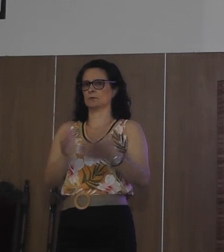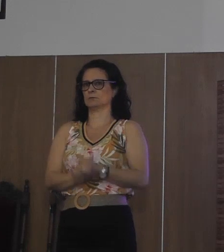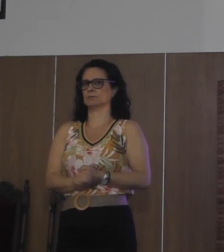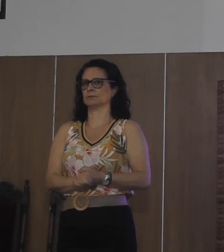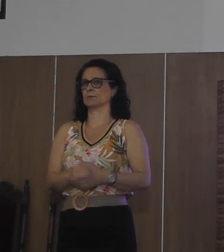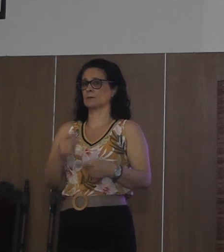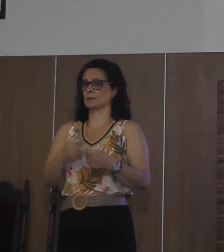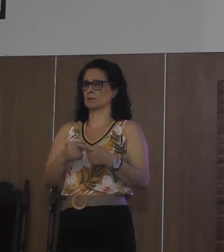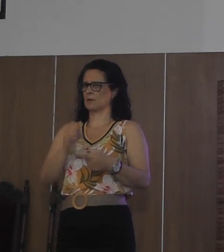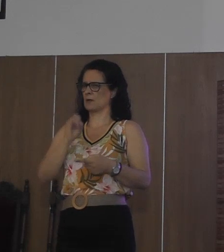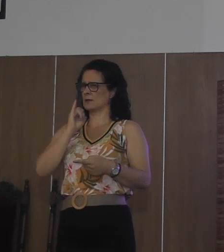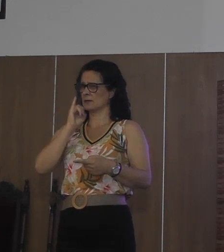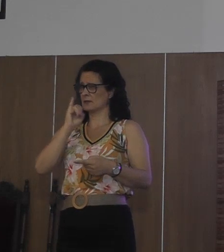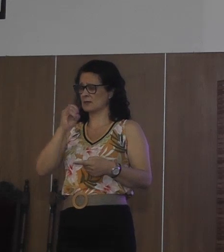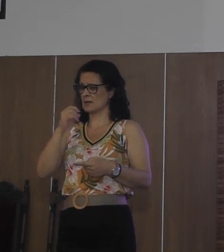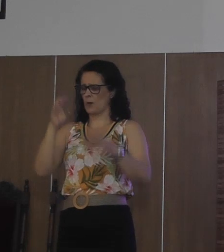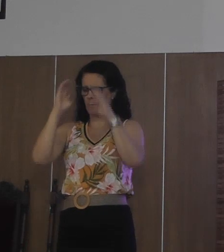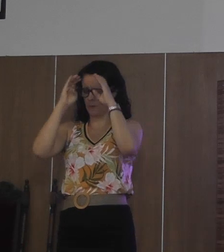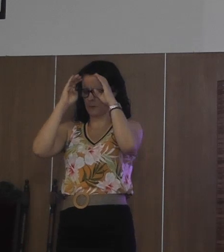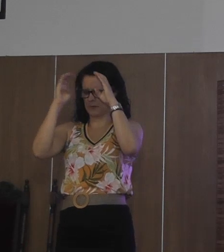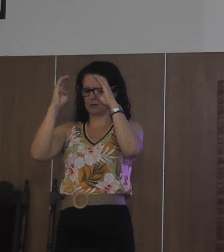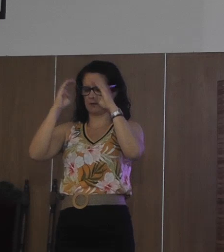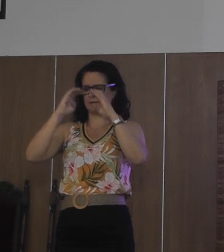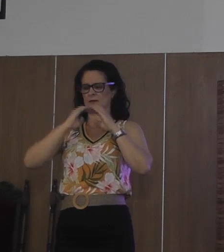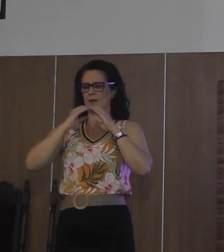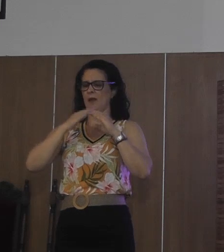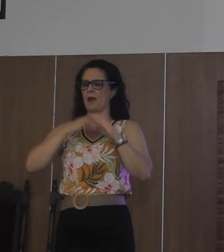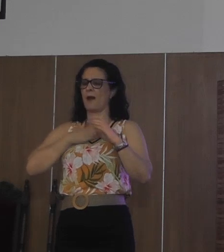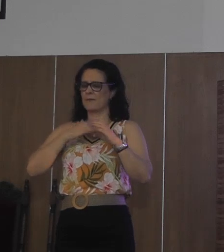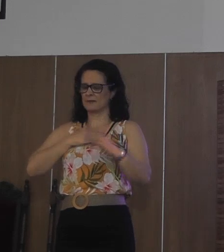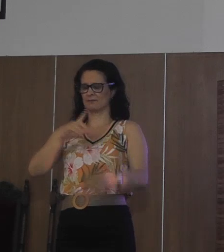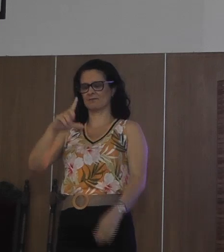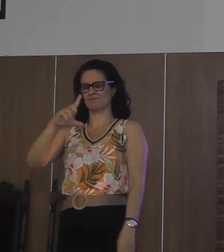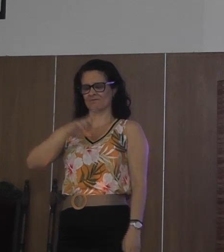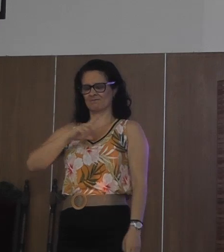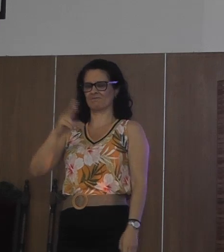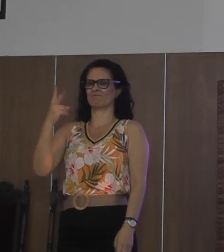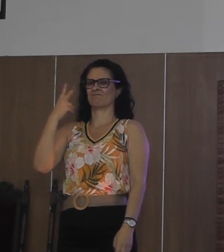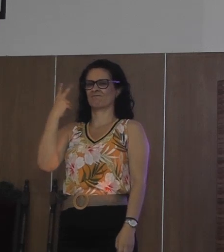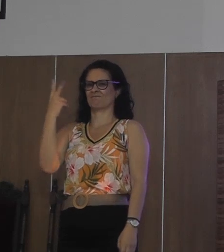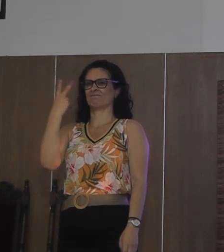Porque se fizer do jeito que eu estou fazendo, vai ter vitória.